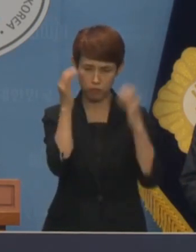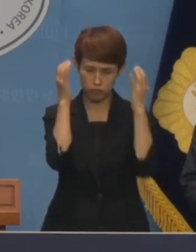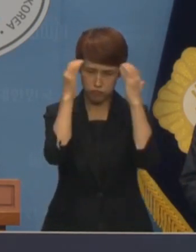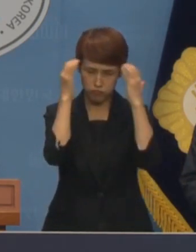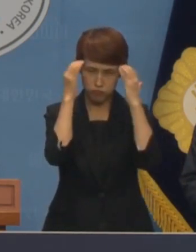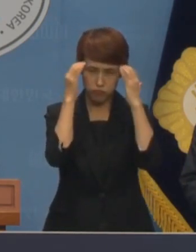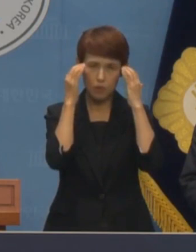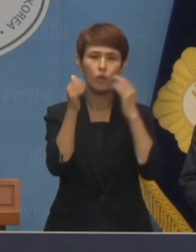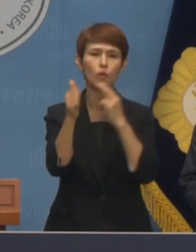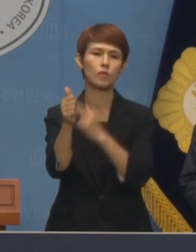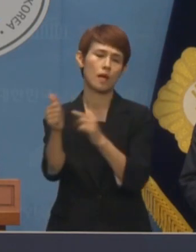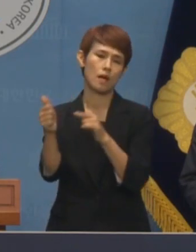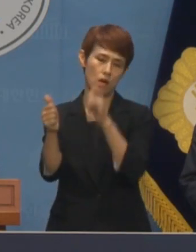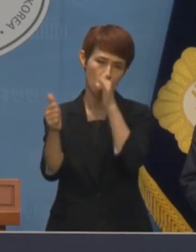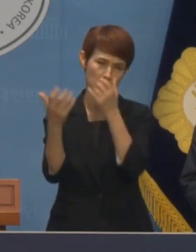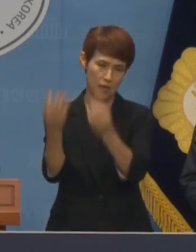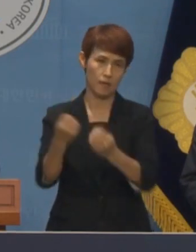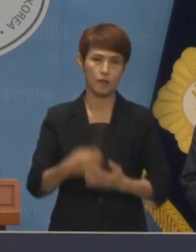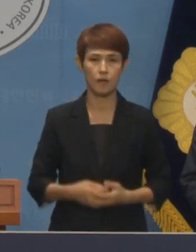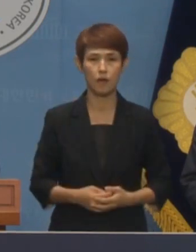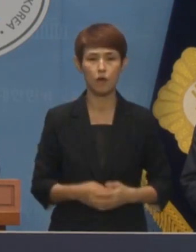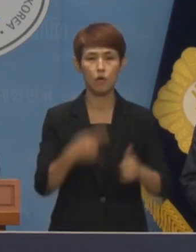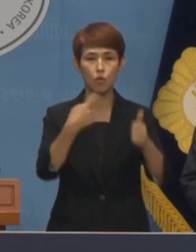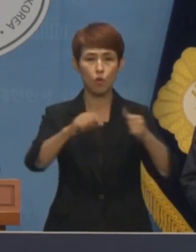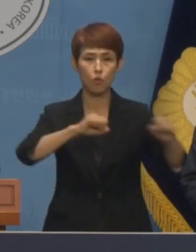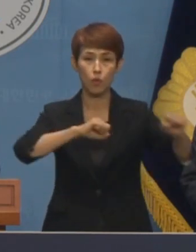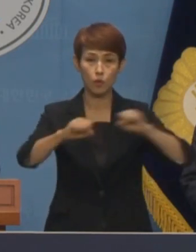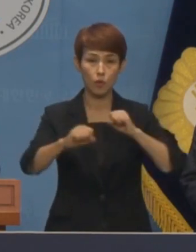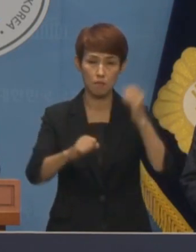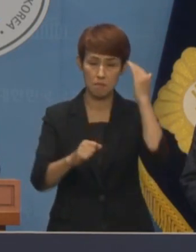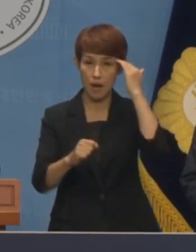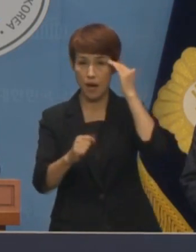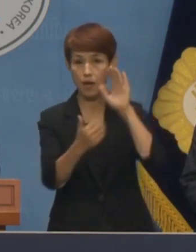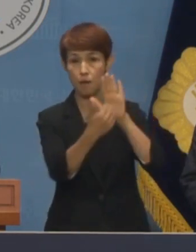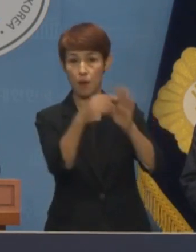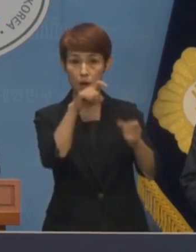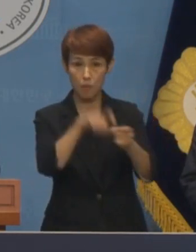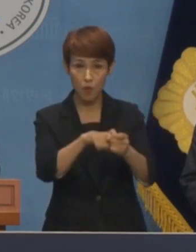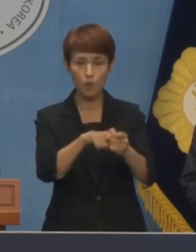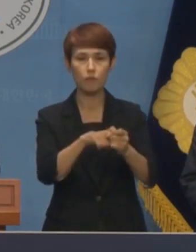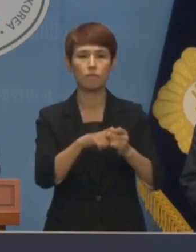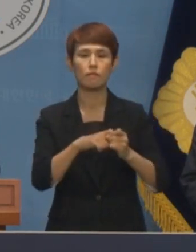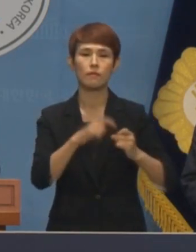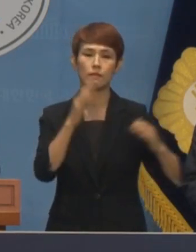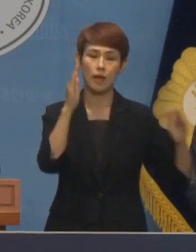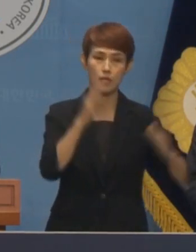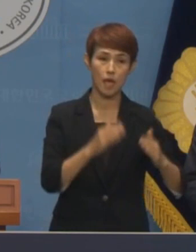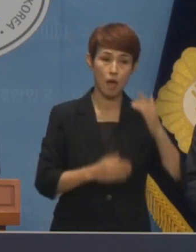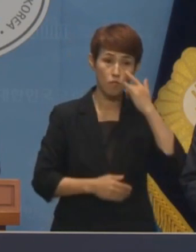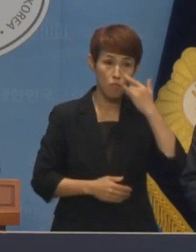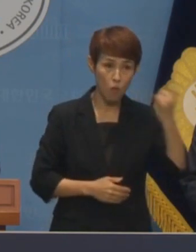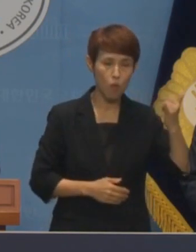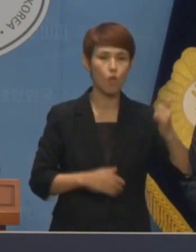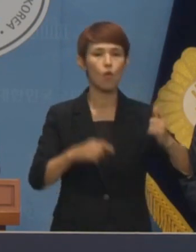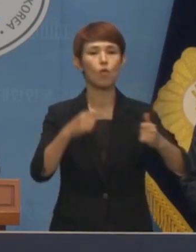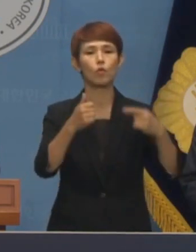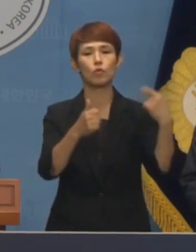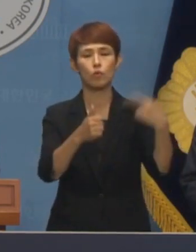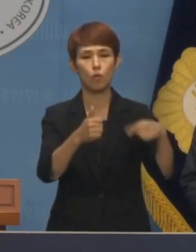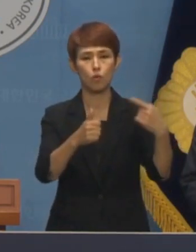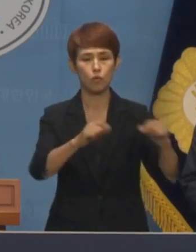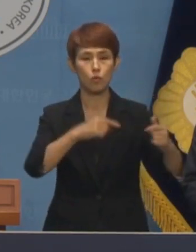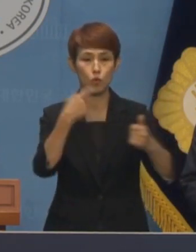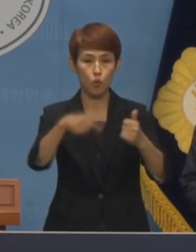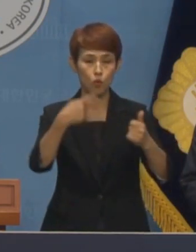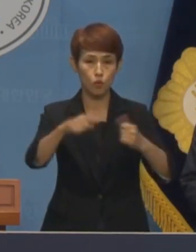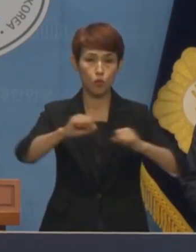교사들이 많습니다. 이에 교육활동 침해 예방을 위해 정기적으로 학생과 보호자 등에게 교육활동 보호 관계 법령